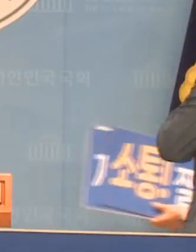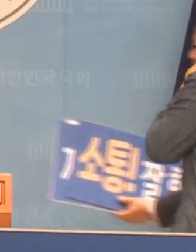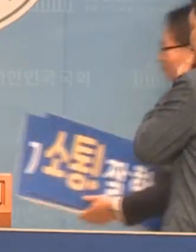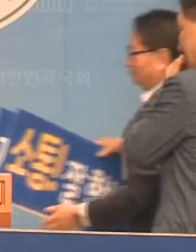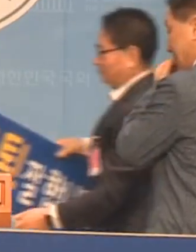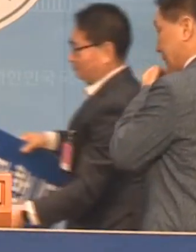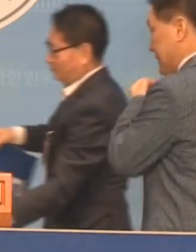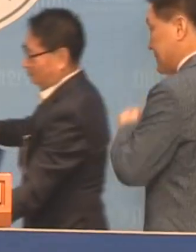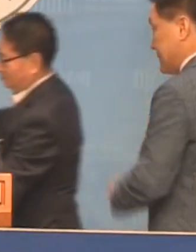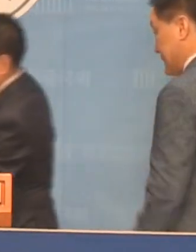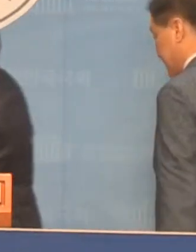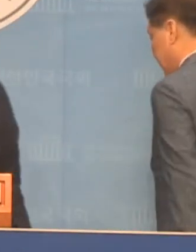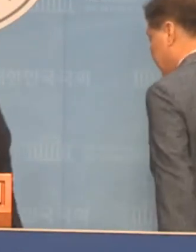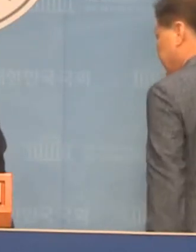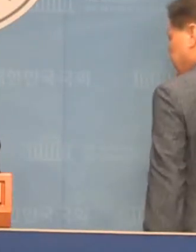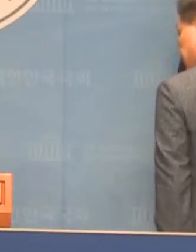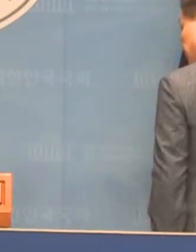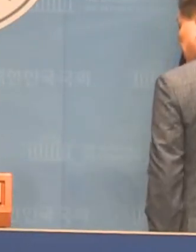수고하셨습니다.